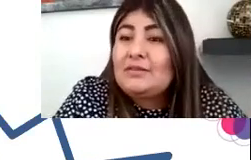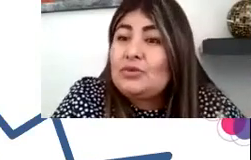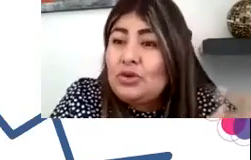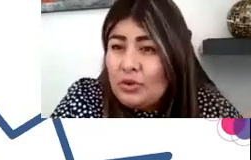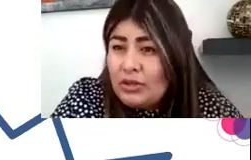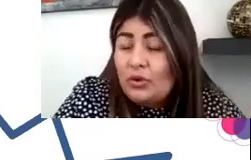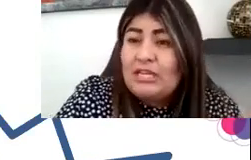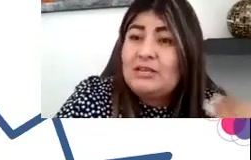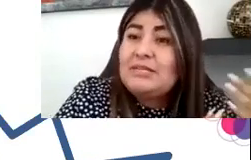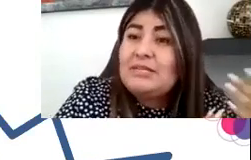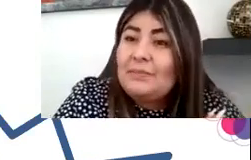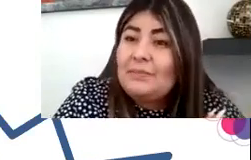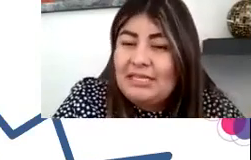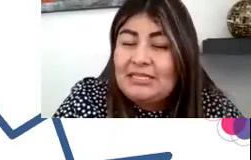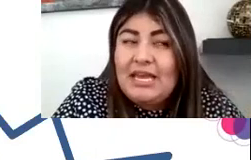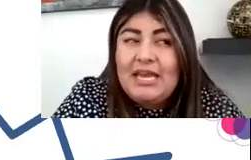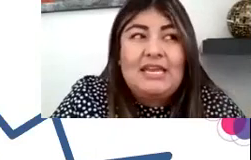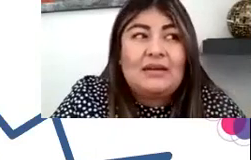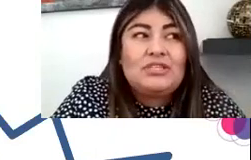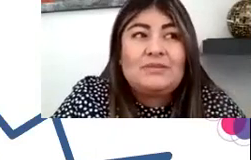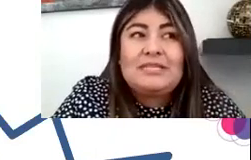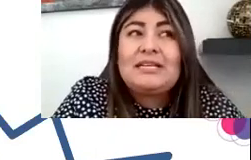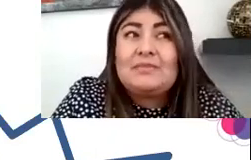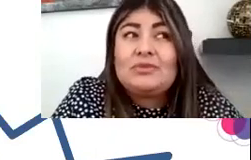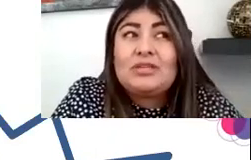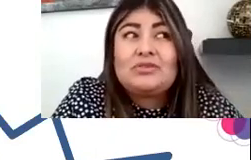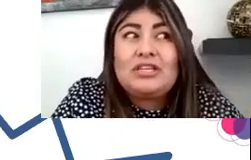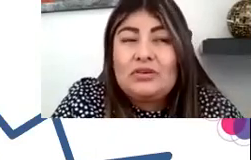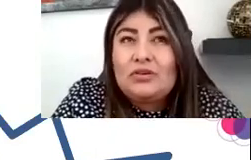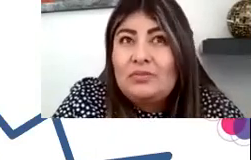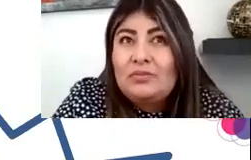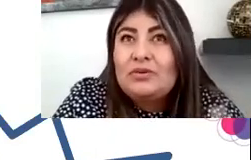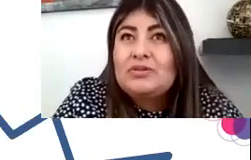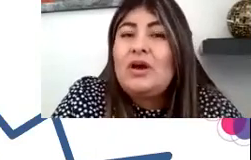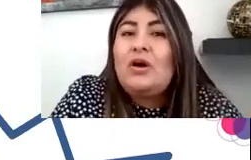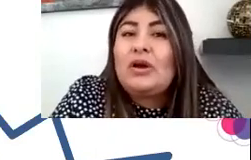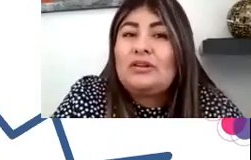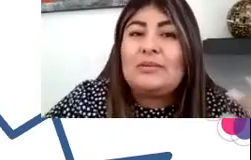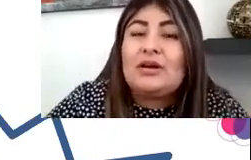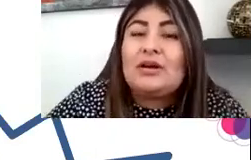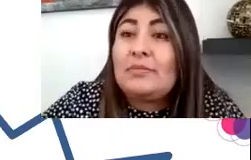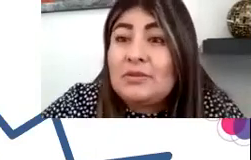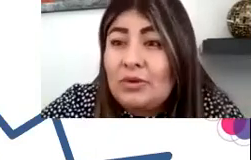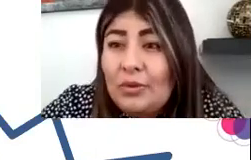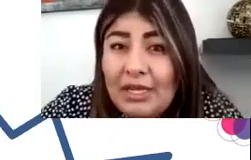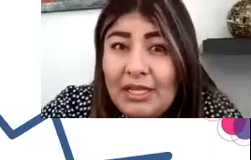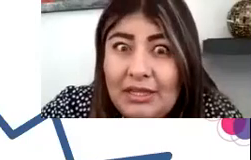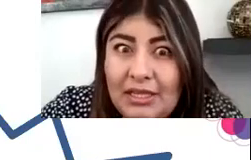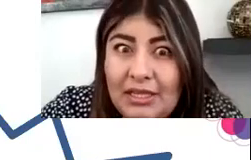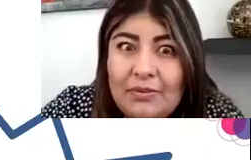mucho ruido o que siempre están presentes y que muchas veces creemos que son sinónimos o que nos llevan como al mismo objetivo o